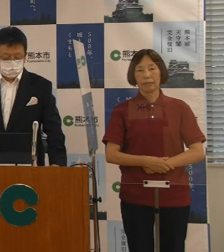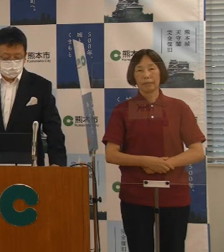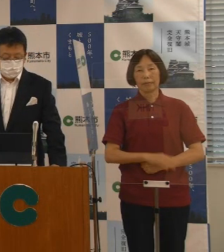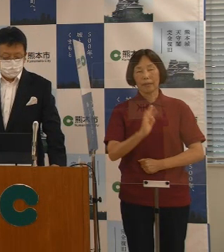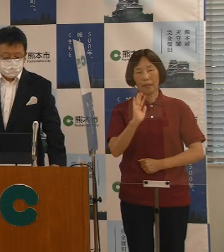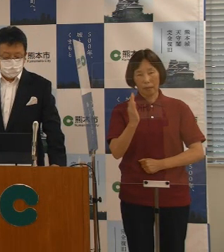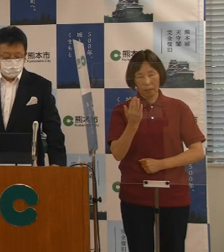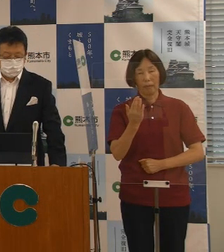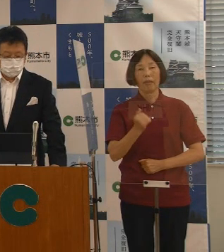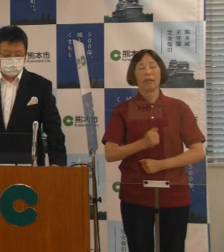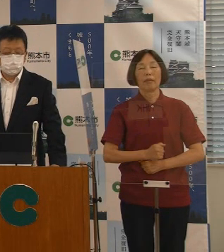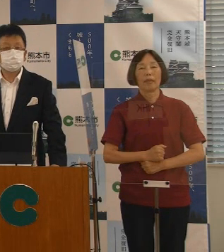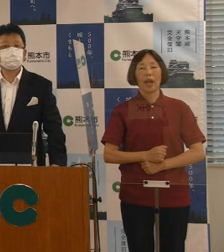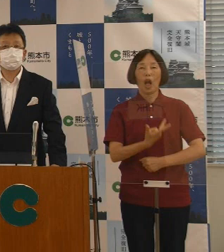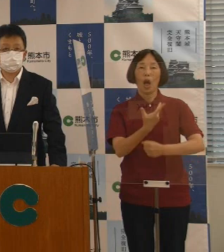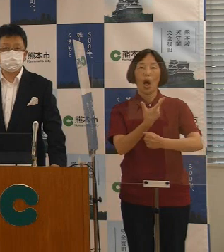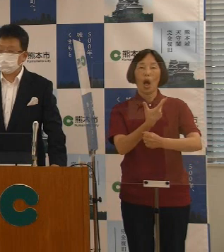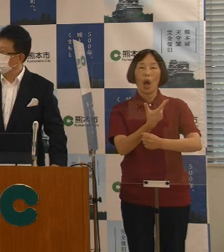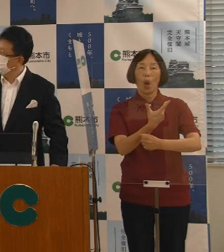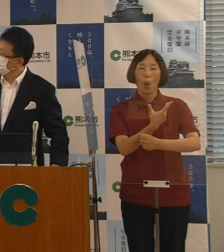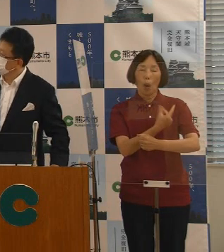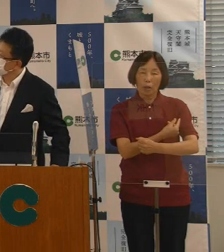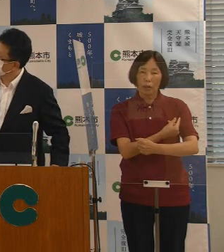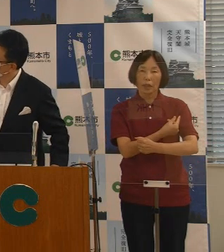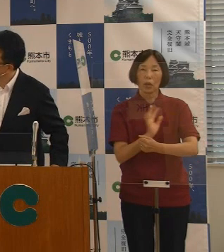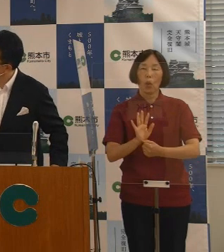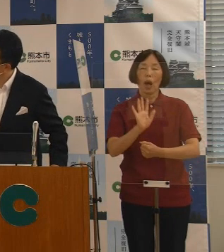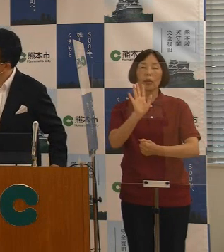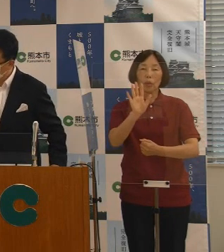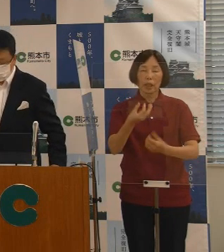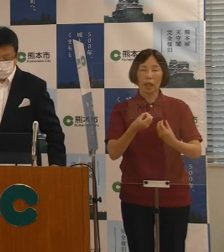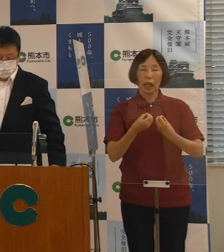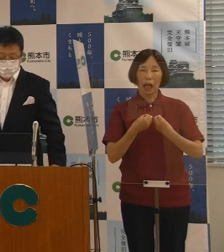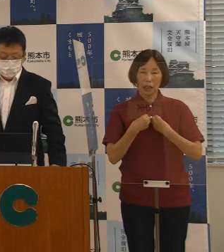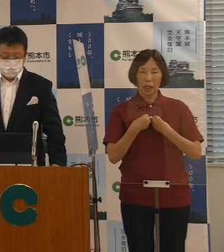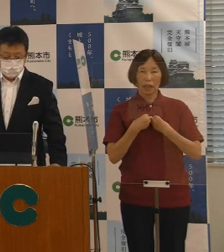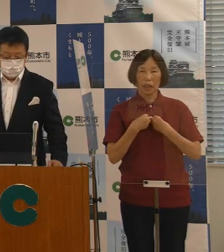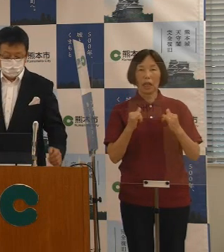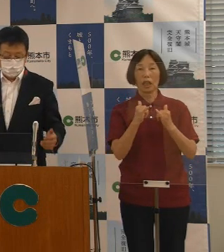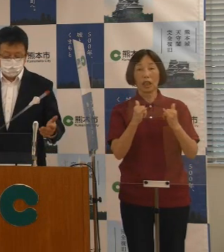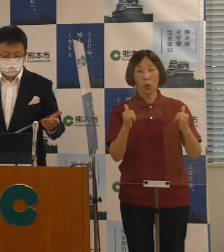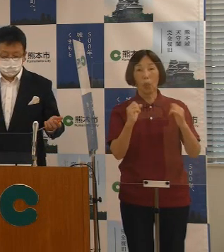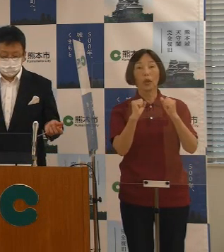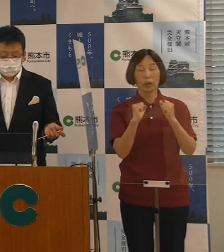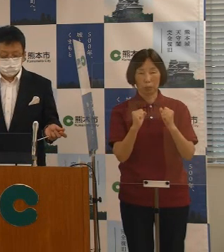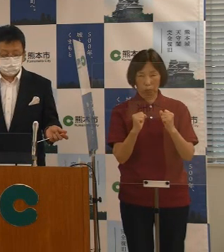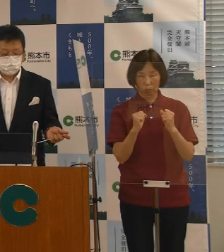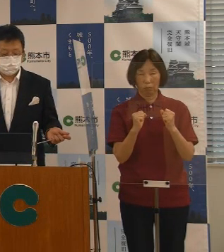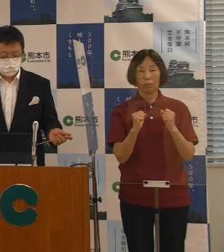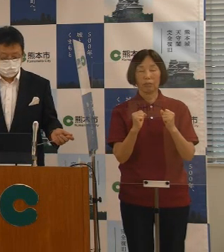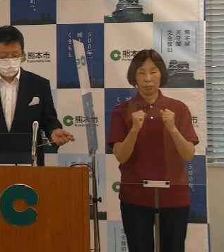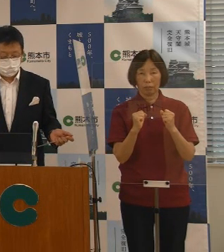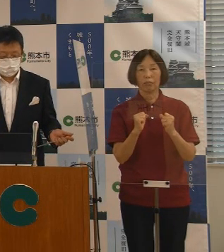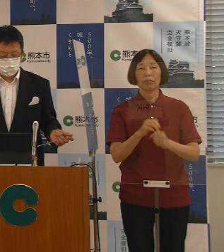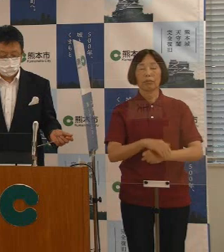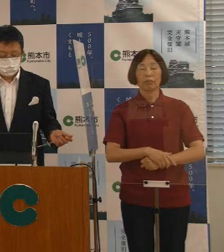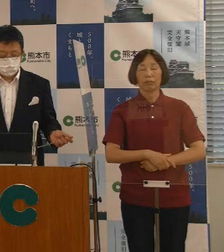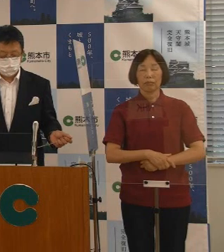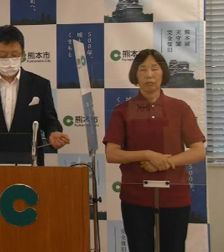しかしながら、ワクチン接種後にですね、感染をされている方も、一定数いらっしゃいます